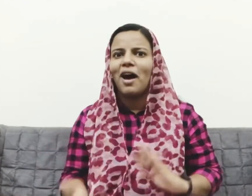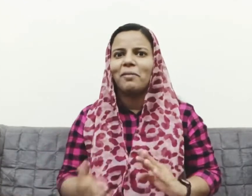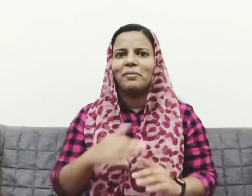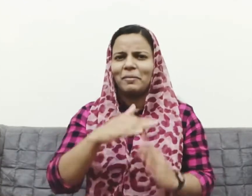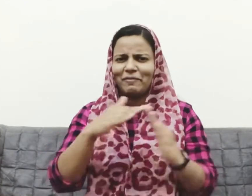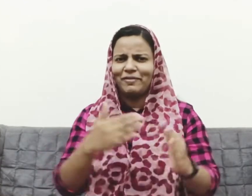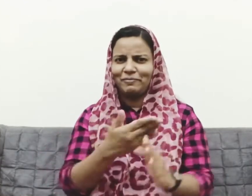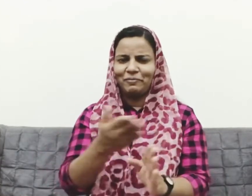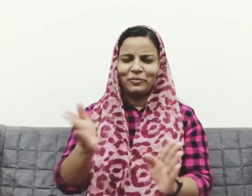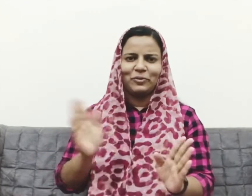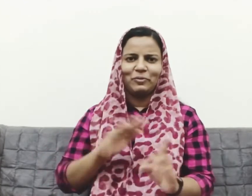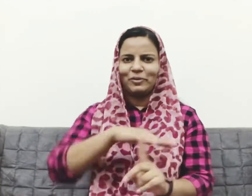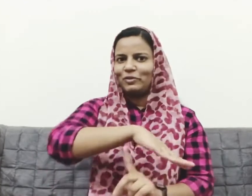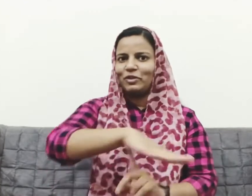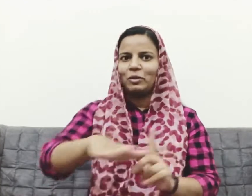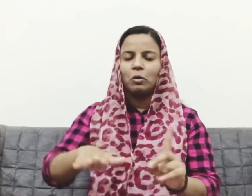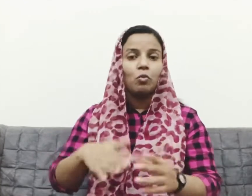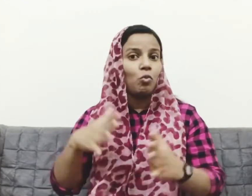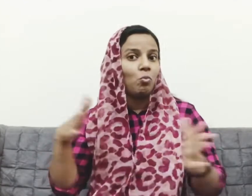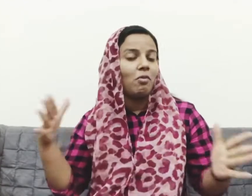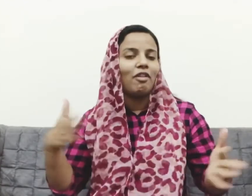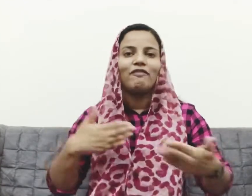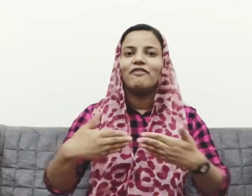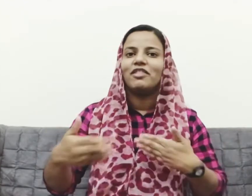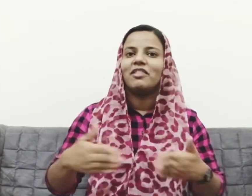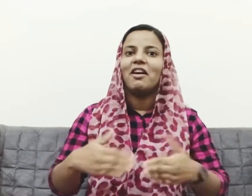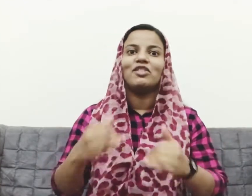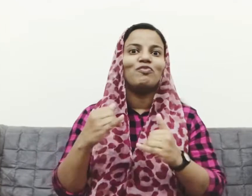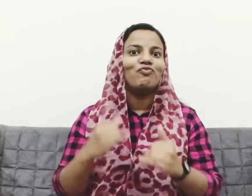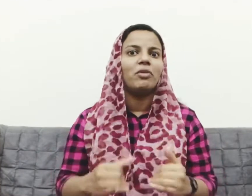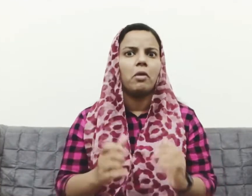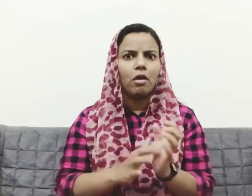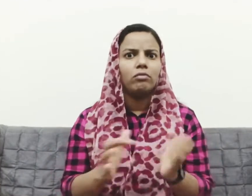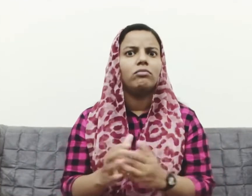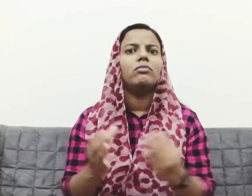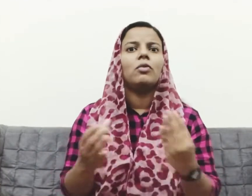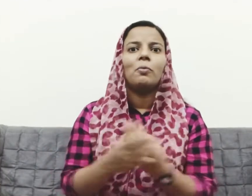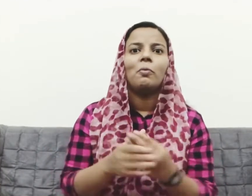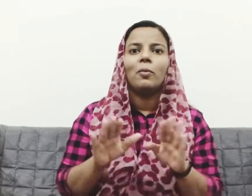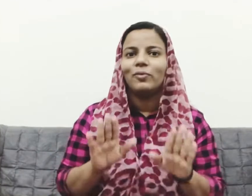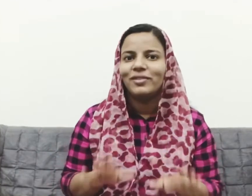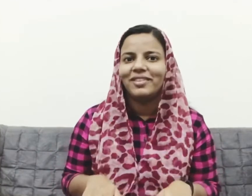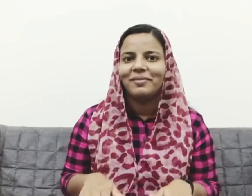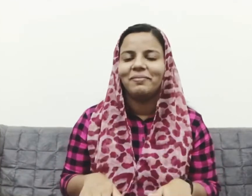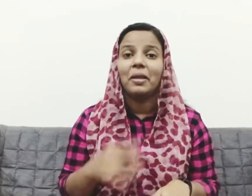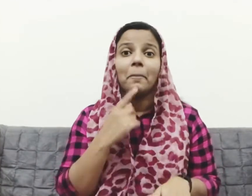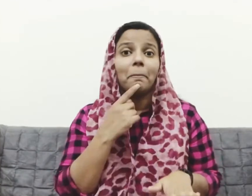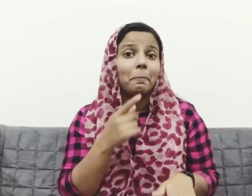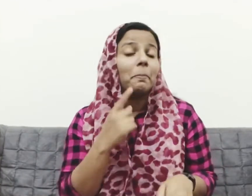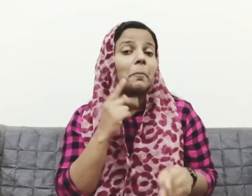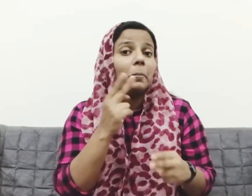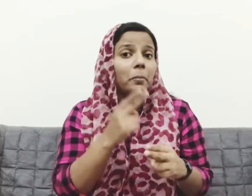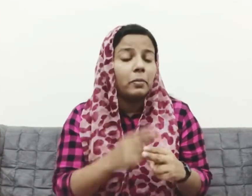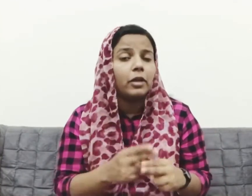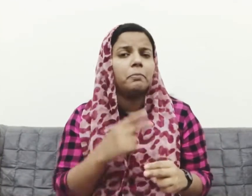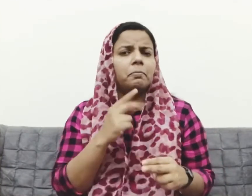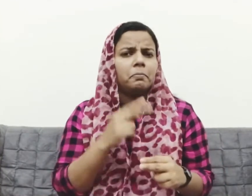അറ്റ്മോസ്ഫിയർ മാറും, നമ്മുടെ ചുറ്റുപാടിലുണ്ടല്ലോ ഒത്തിരി മാറ്റങ്ങളുണ്ടാകും. കർത്താവ് എൻ്റെ കൂടെയുണ്ട്, കർത്താവ് എൻ്റെ കൂടെയുണ്ടെന്ന് നിങ്ങൾ പറയും തോറും